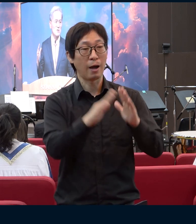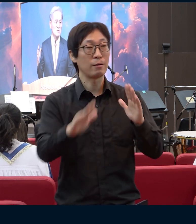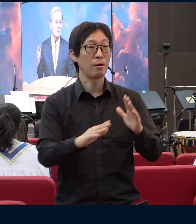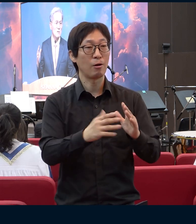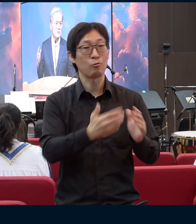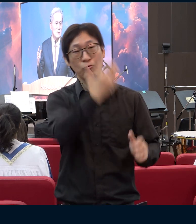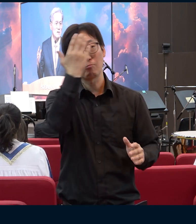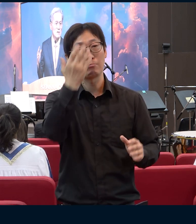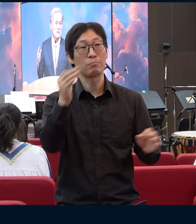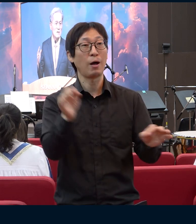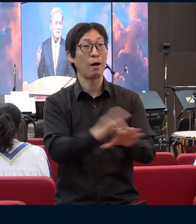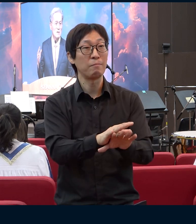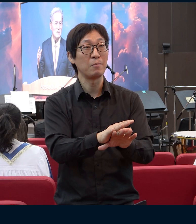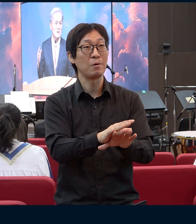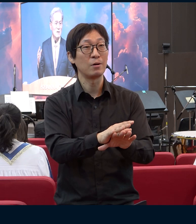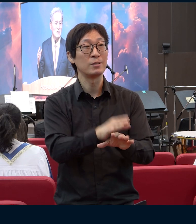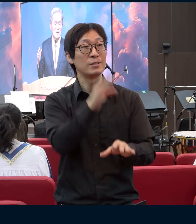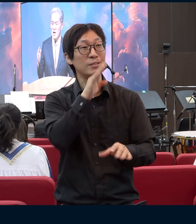꿈이 함께 사라졌어요.